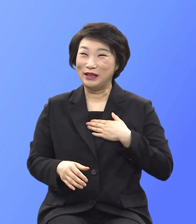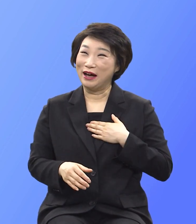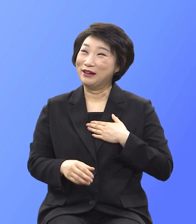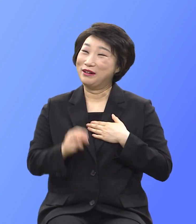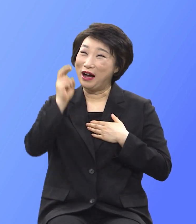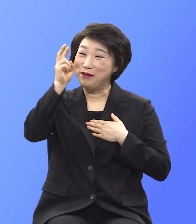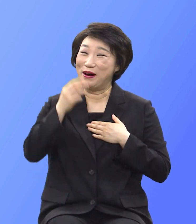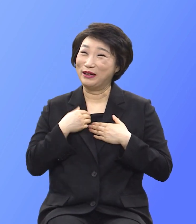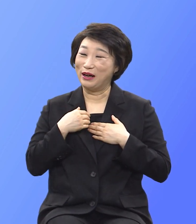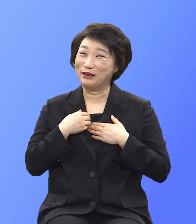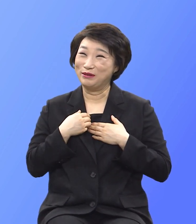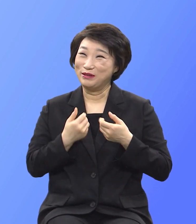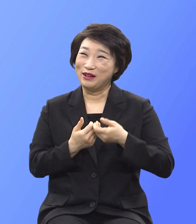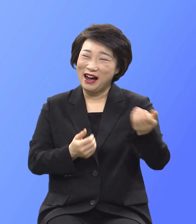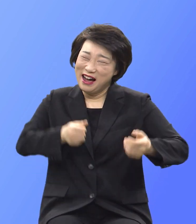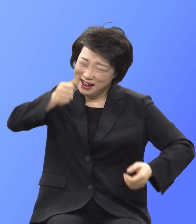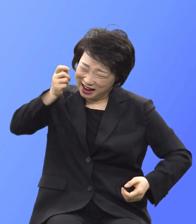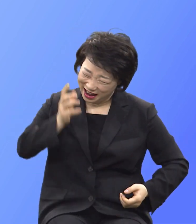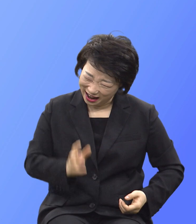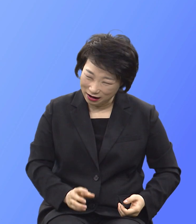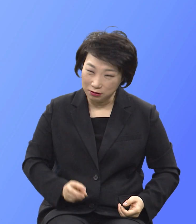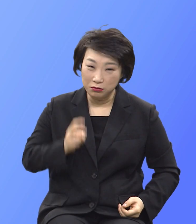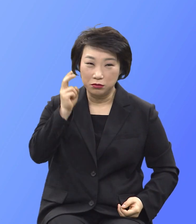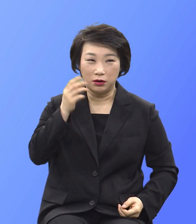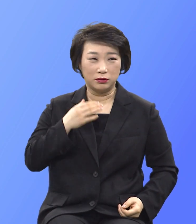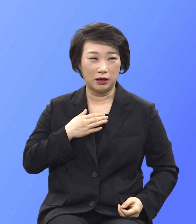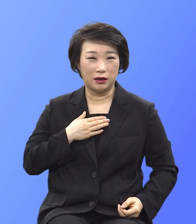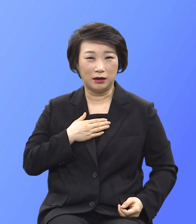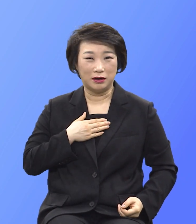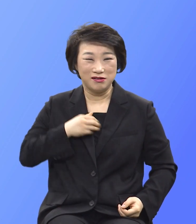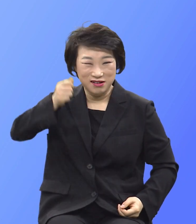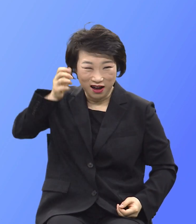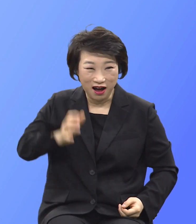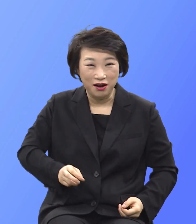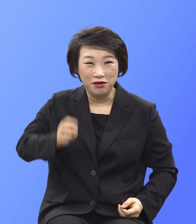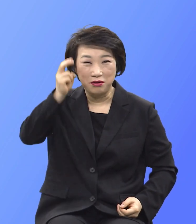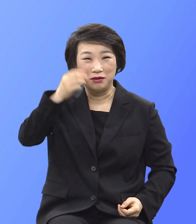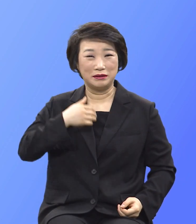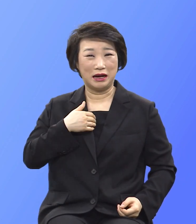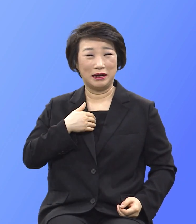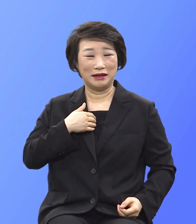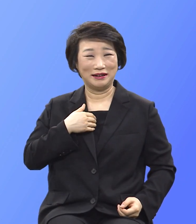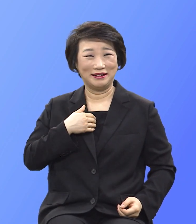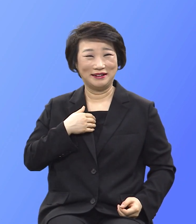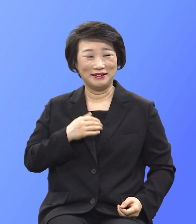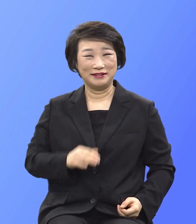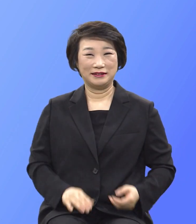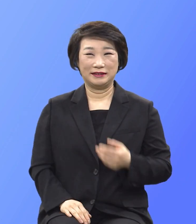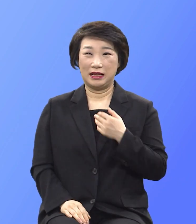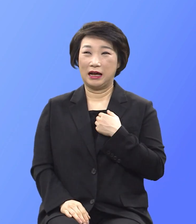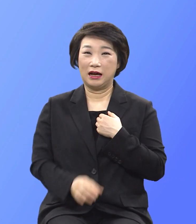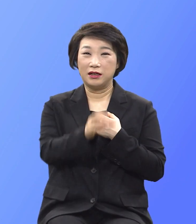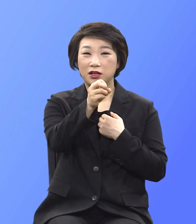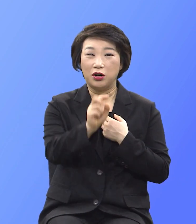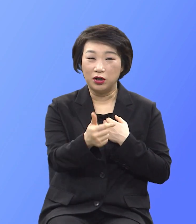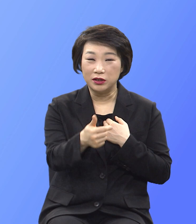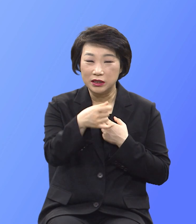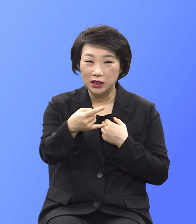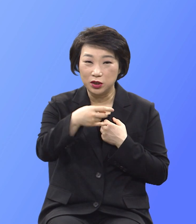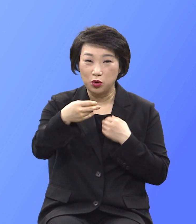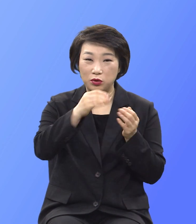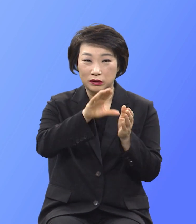번이나 떠났어야 되냐? 몇 번이나 떠났어야 되느냐? 제가